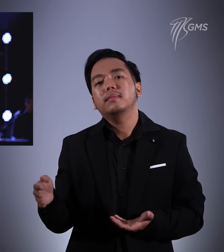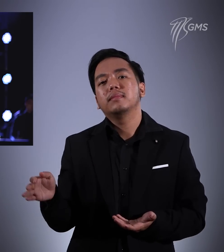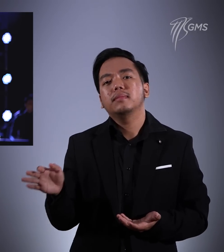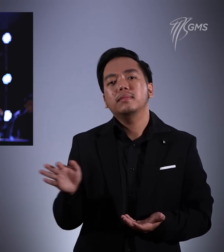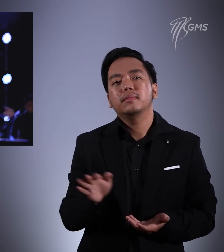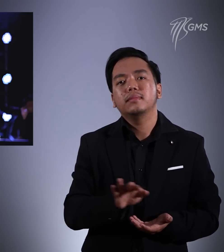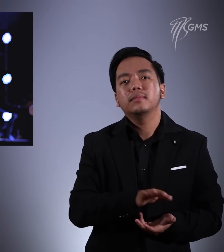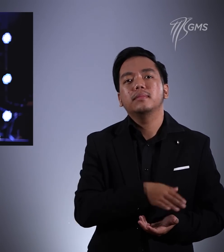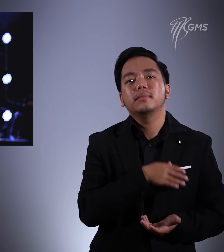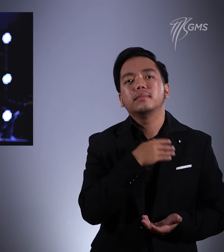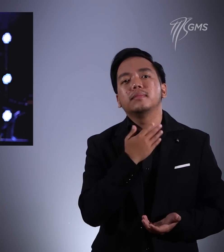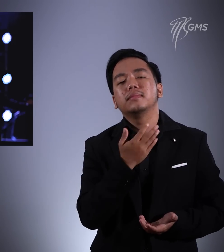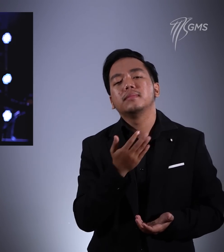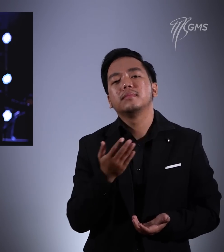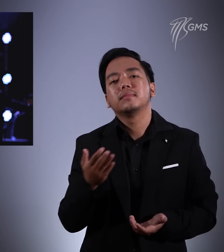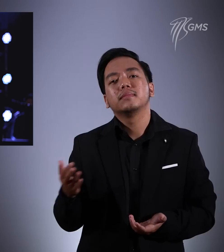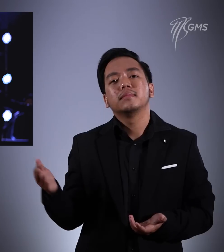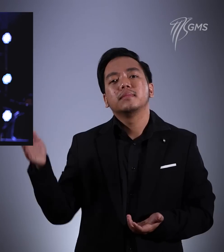Naramaya sande.